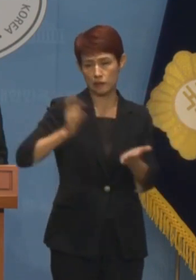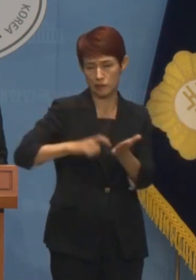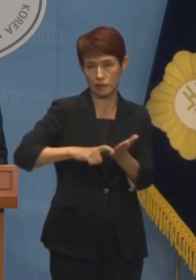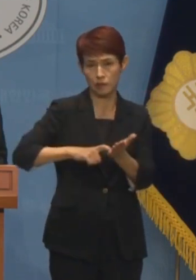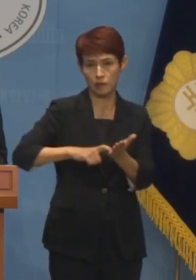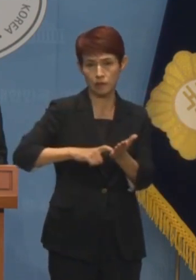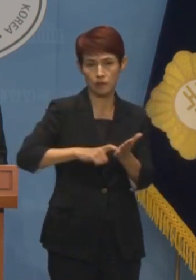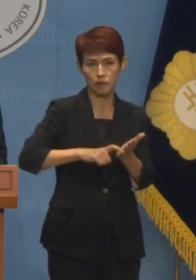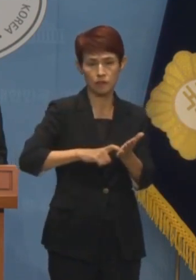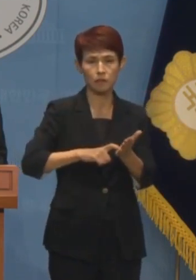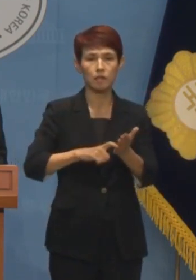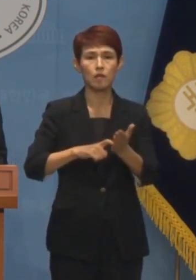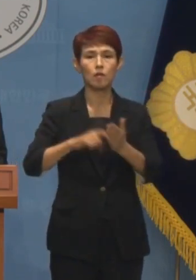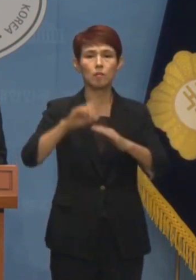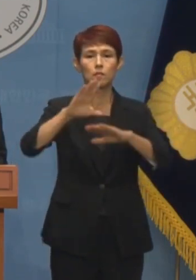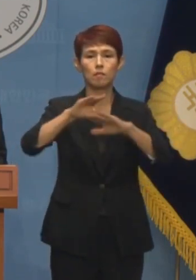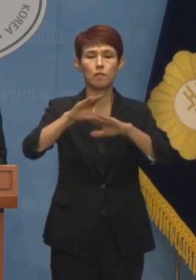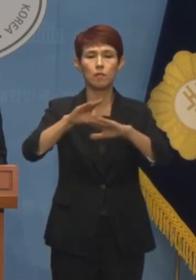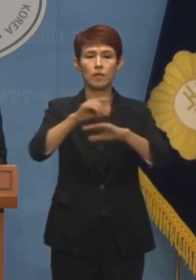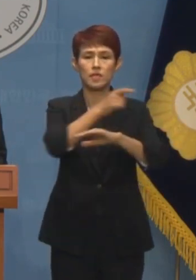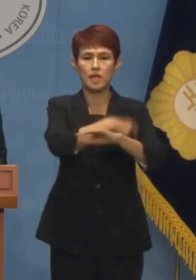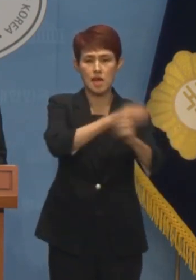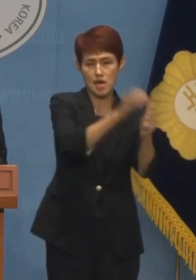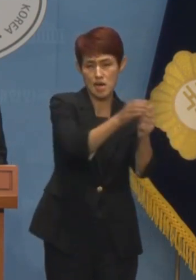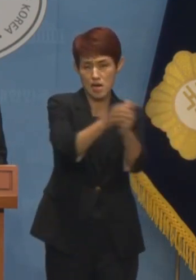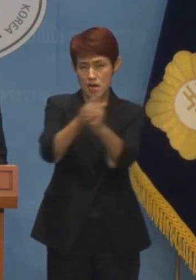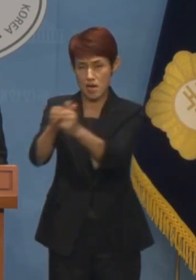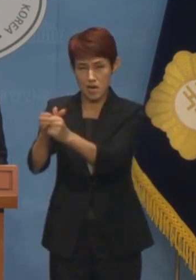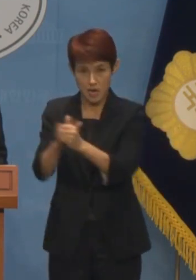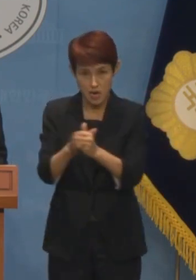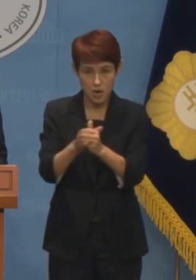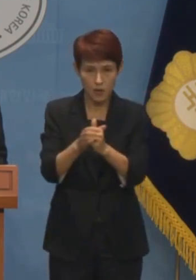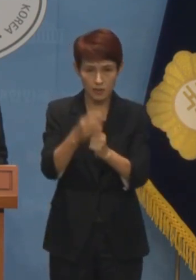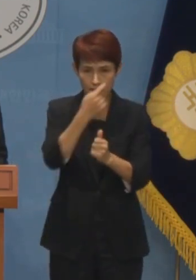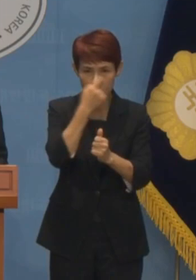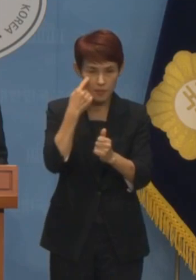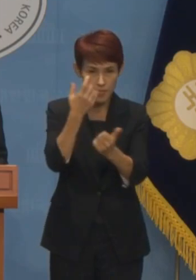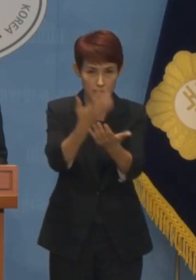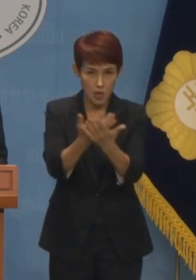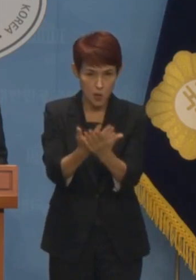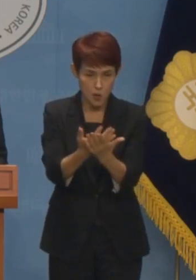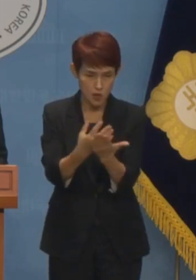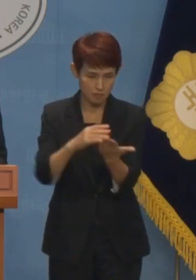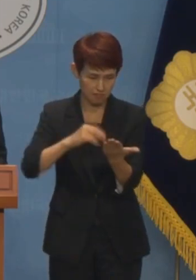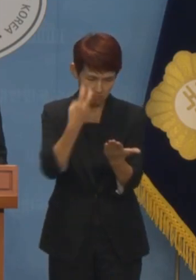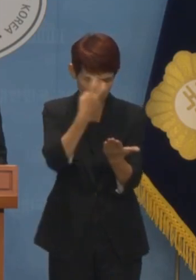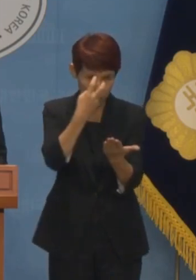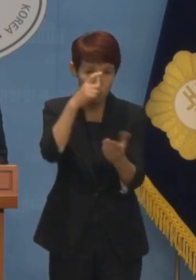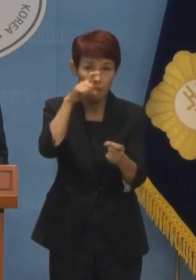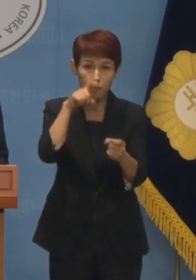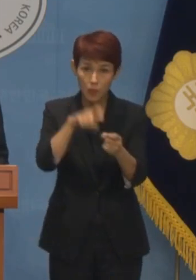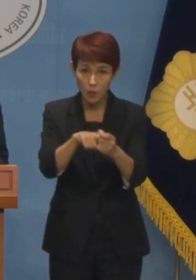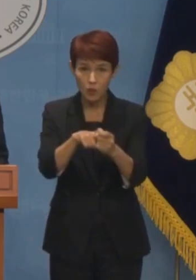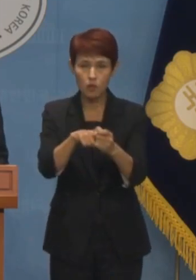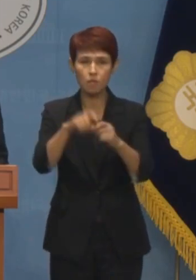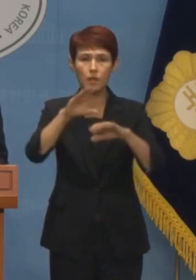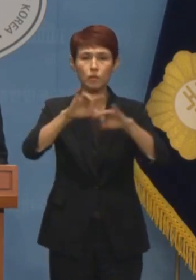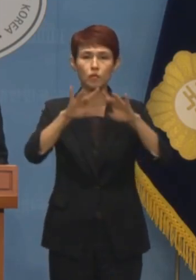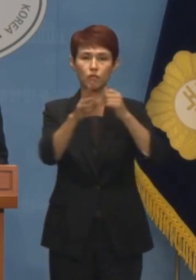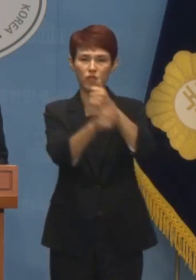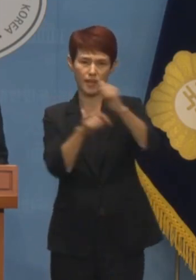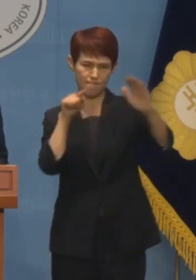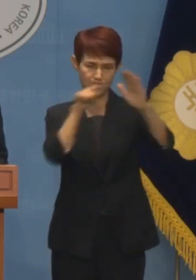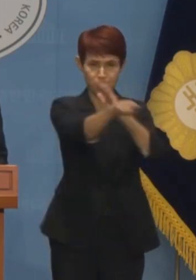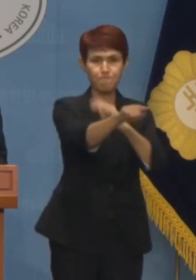처리한 공영방송 이사 선임과 관련한 증빙 자료들을 확인하기 위해 방통위를